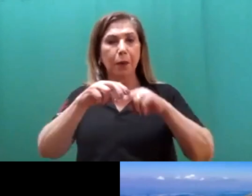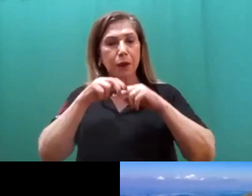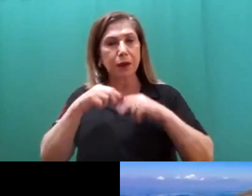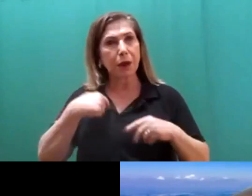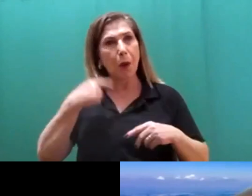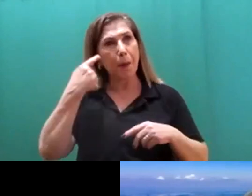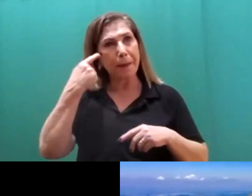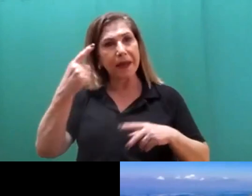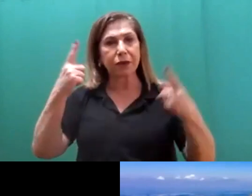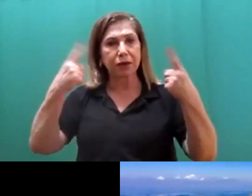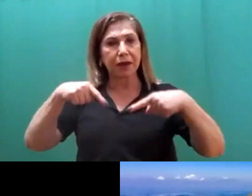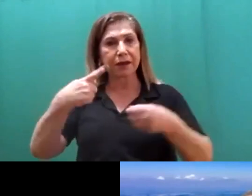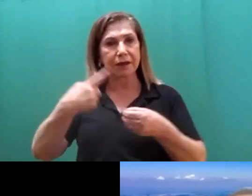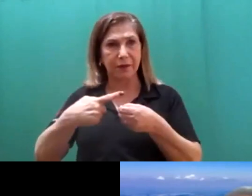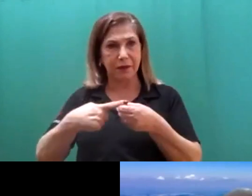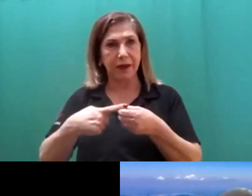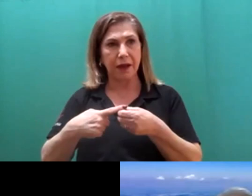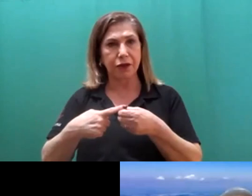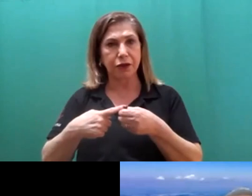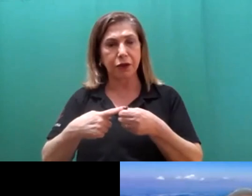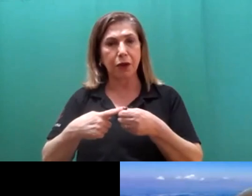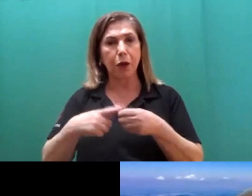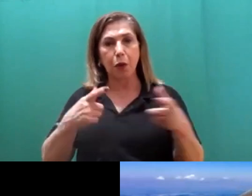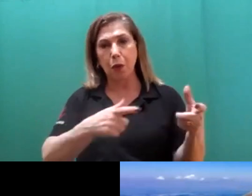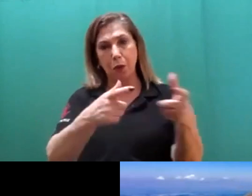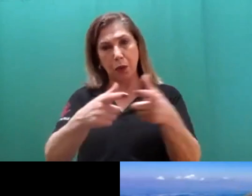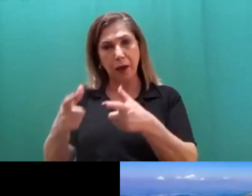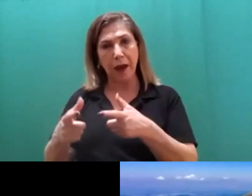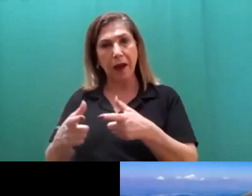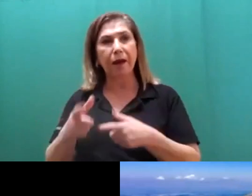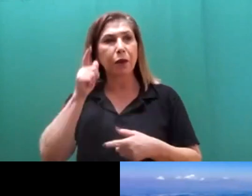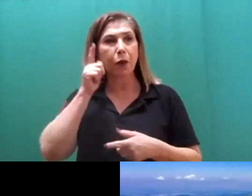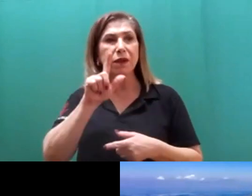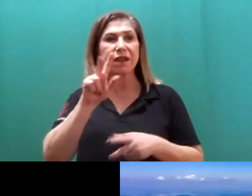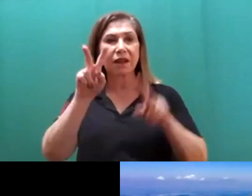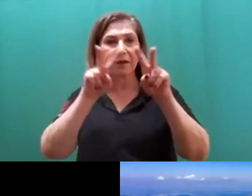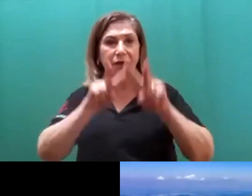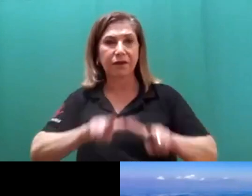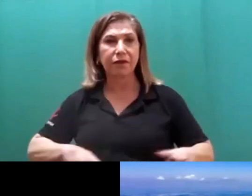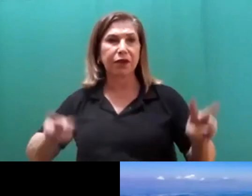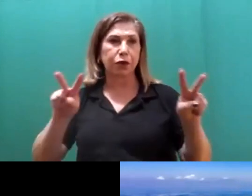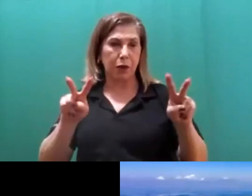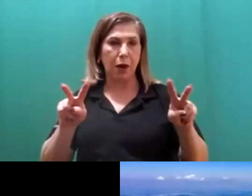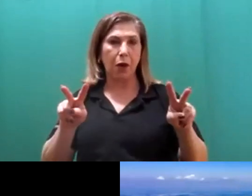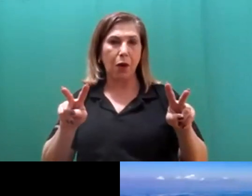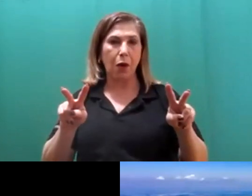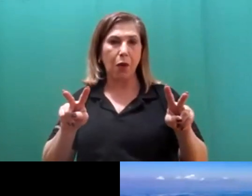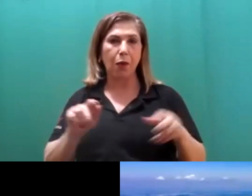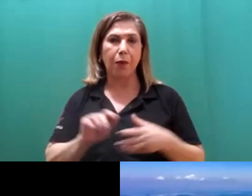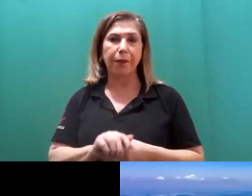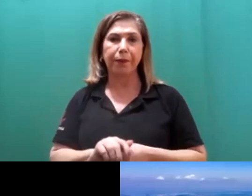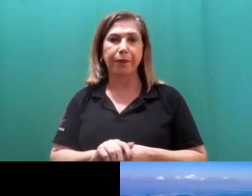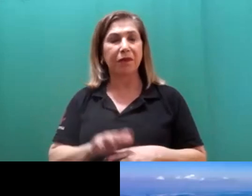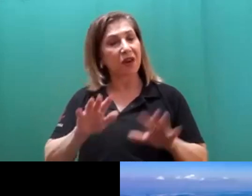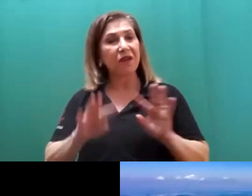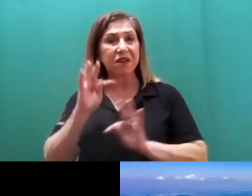de todas as cidades e todos os campos, né, é conseguir visualizar isso de uma maneira, talvez, muito técnica para